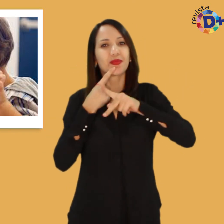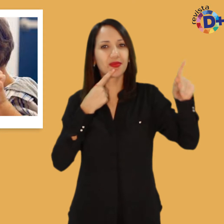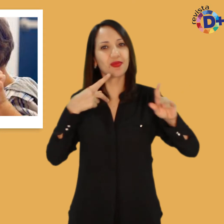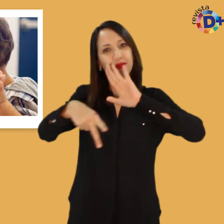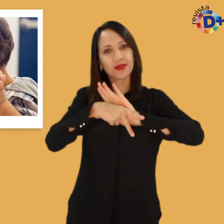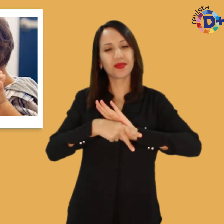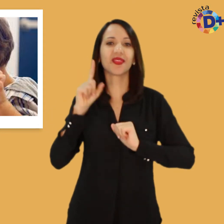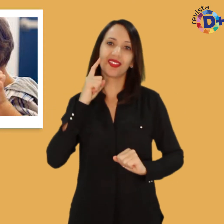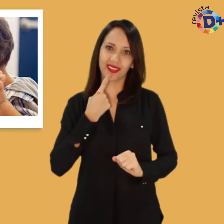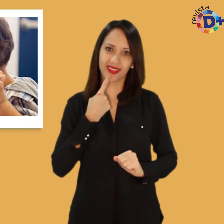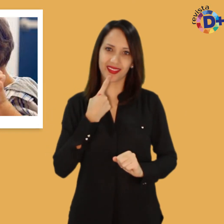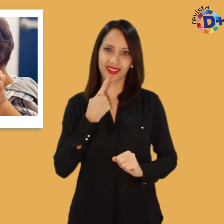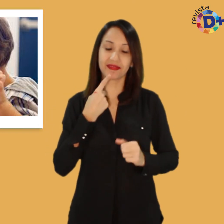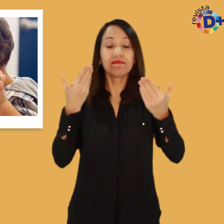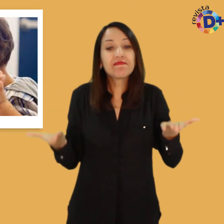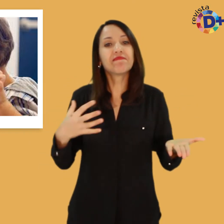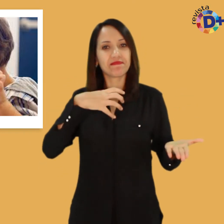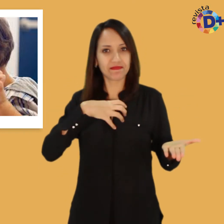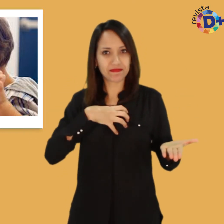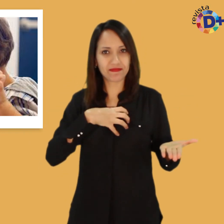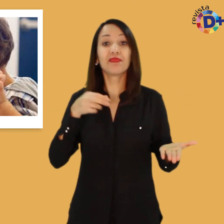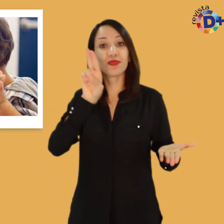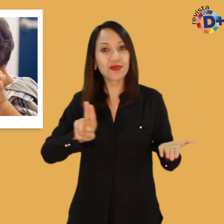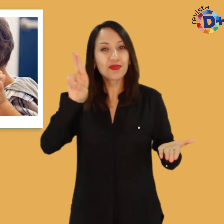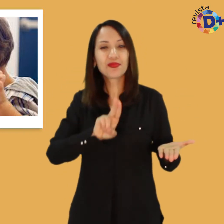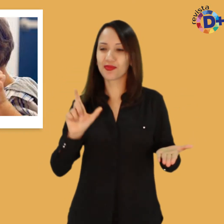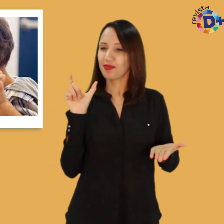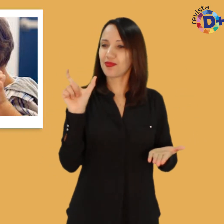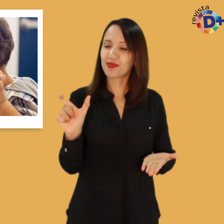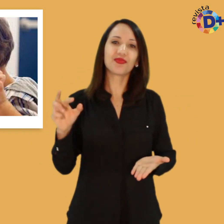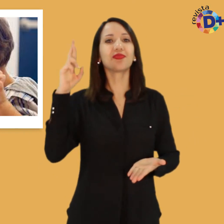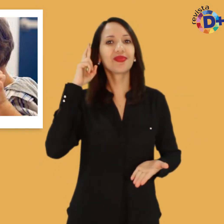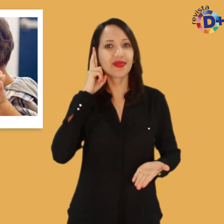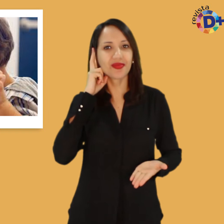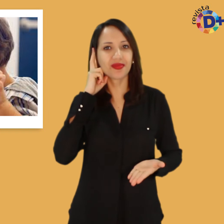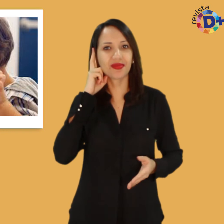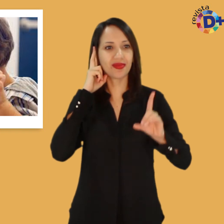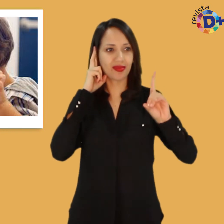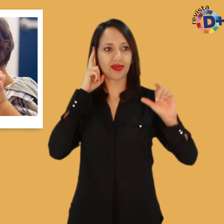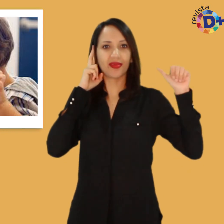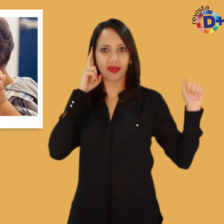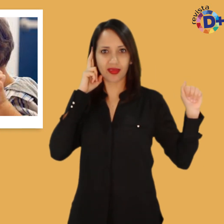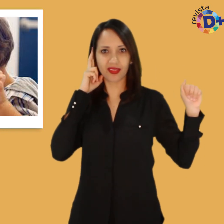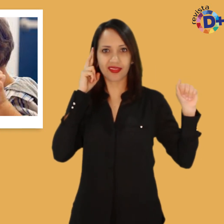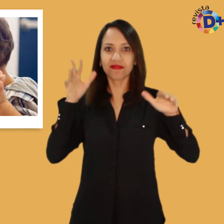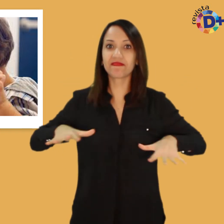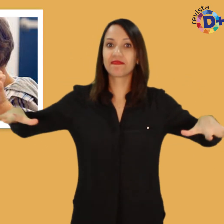surdos. Desse modo, o uso dos termos surdo e deficiente auditivo por esses indivíduos